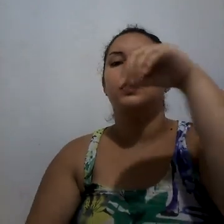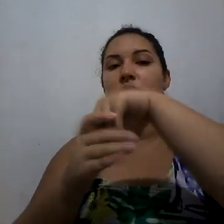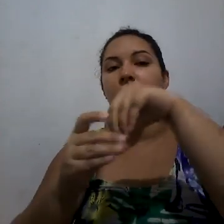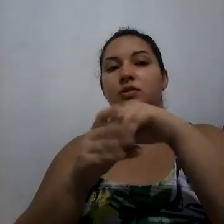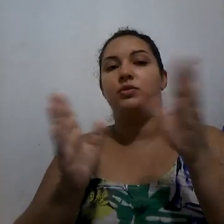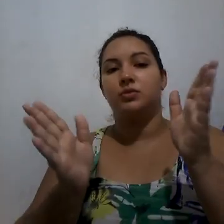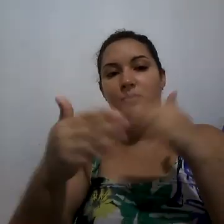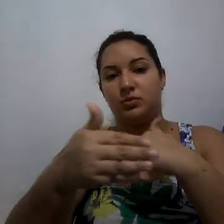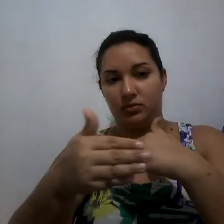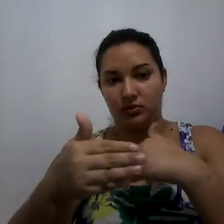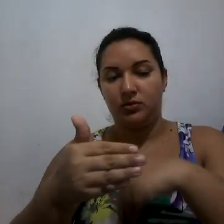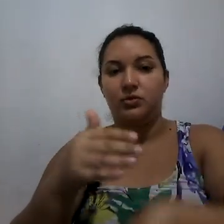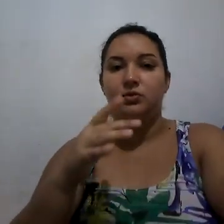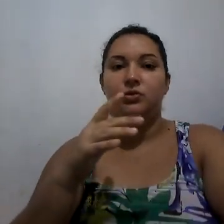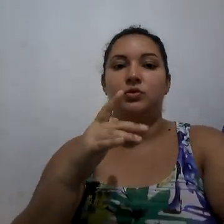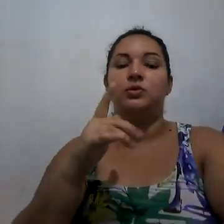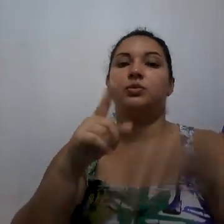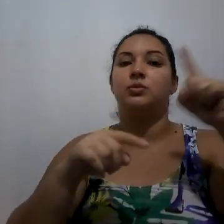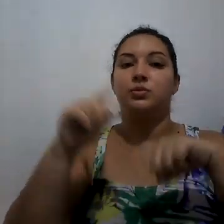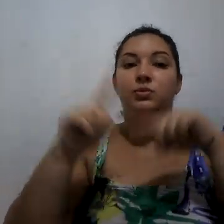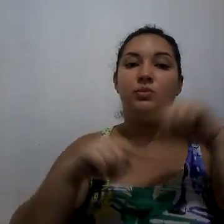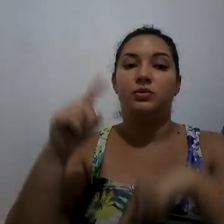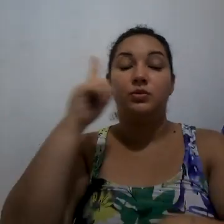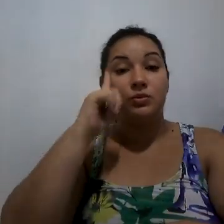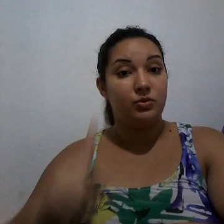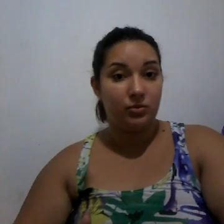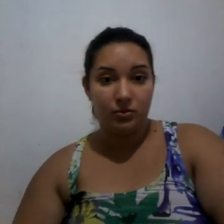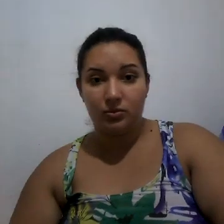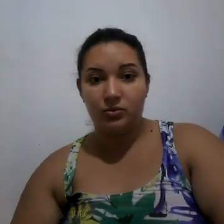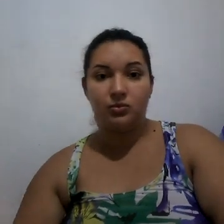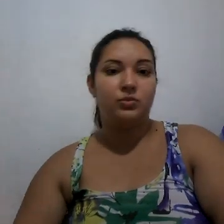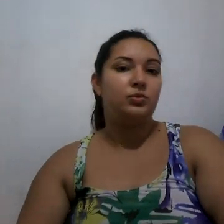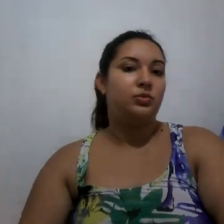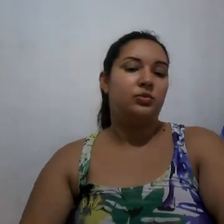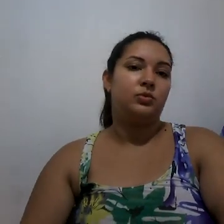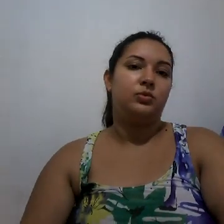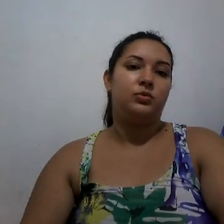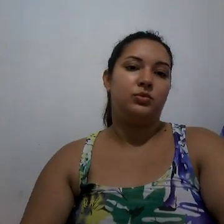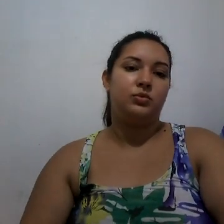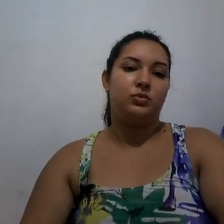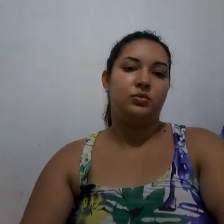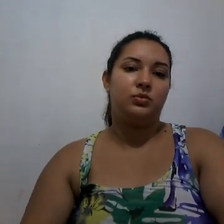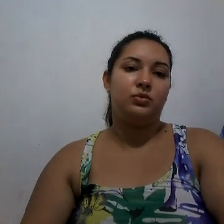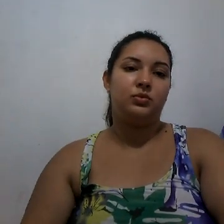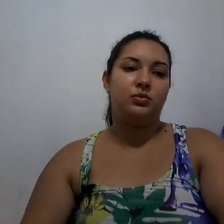líquido que a gente não sabia. Então, nós pegamos o quê? Uma quantidade, uma pequena quantidade daquele líquido que estava lá